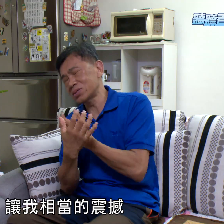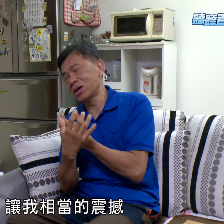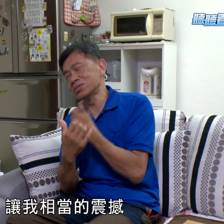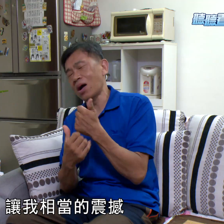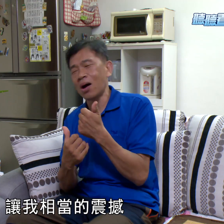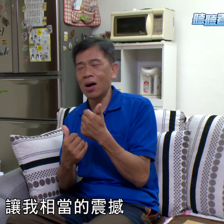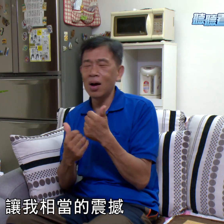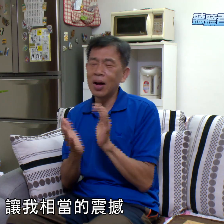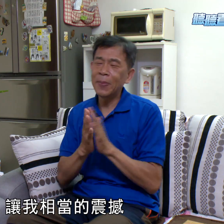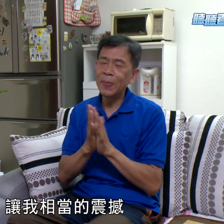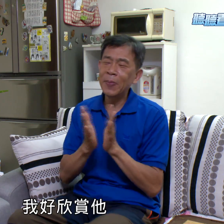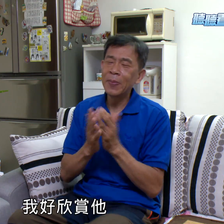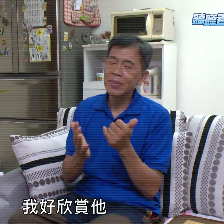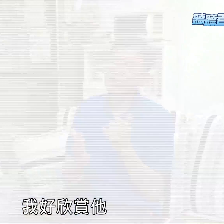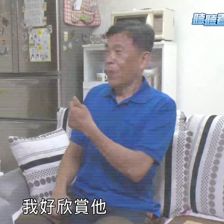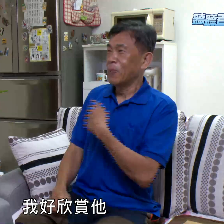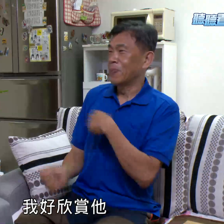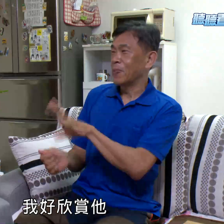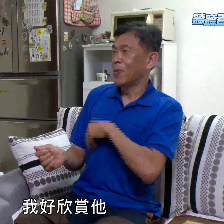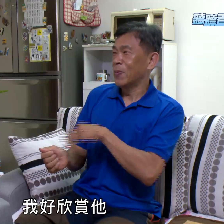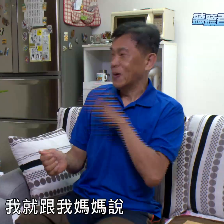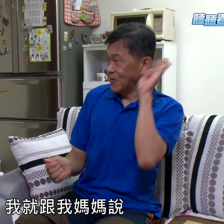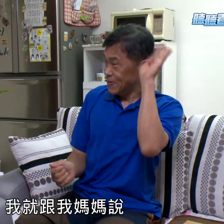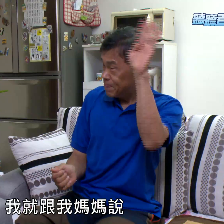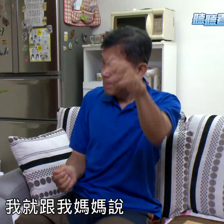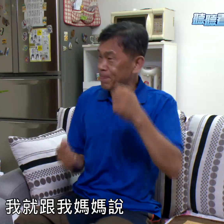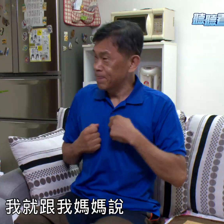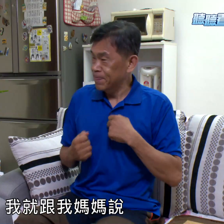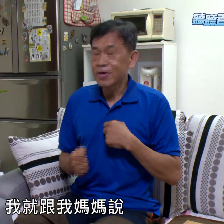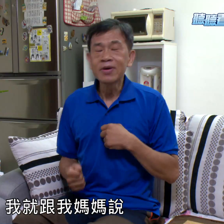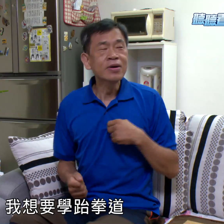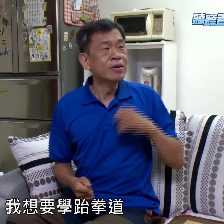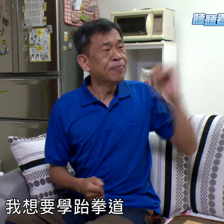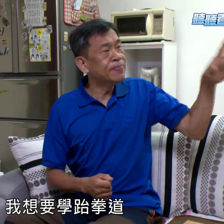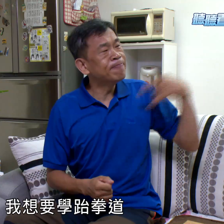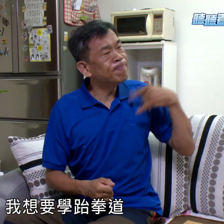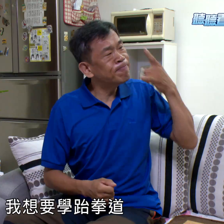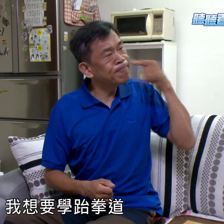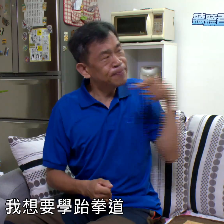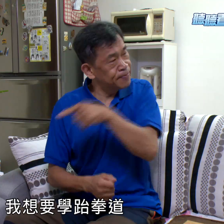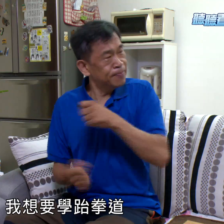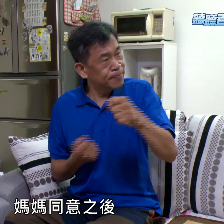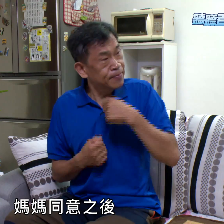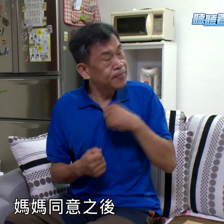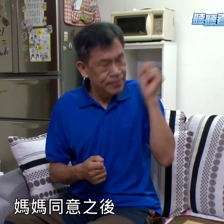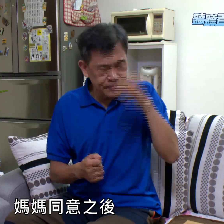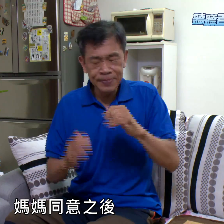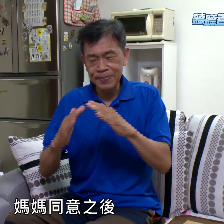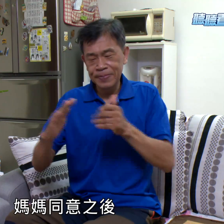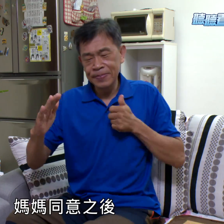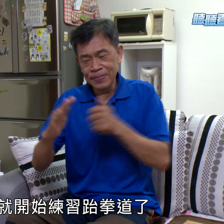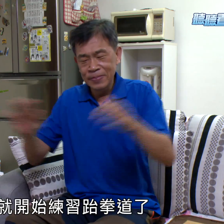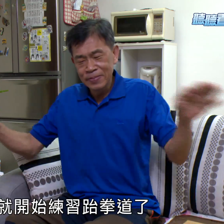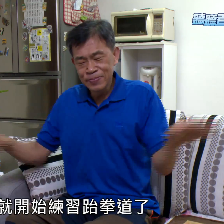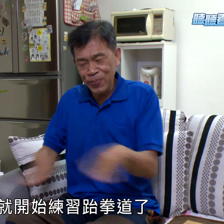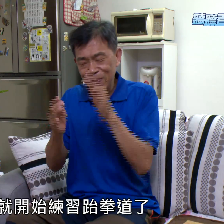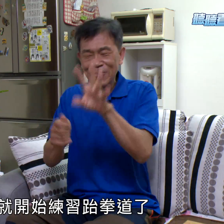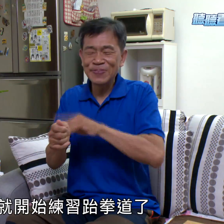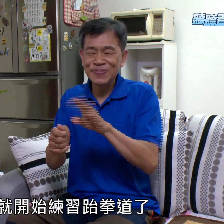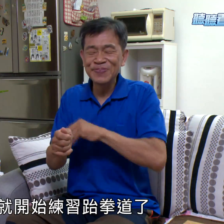的震撼。哎，我好欣赏他，我就跟我妈妈说啊，我想要学跆拳道。妈妈同意之后呢，我就开始练习跆